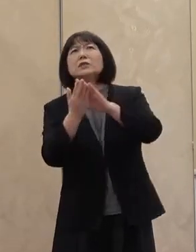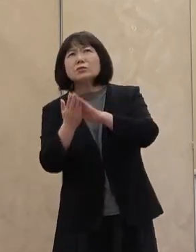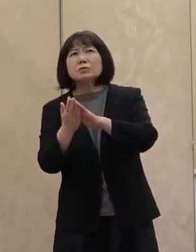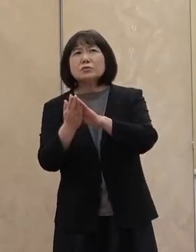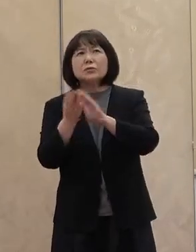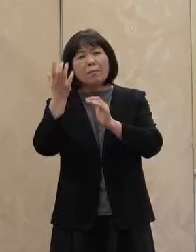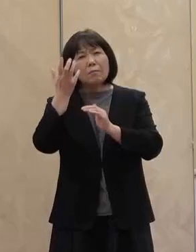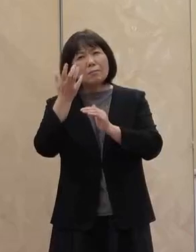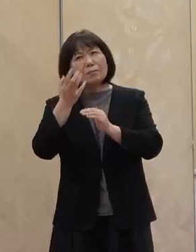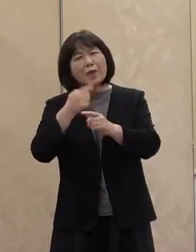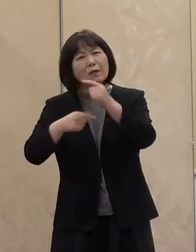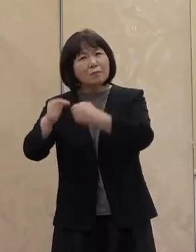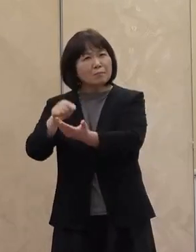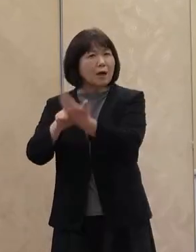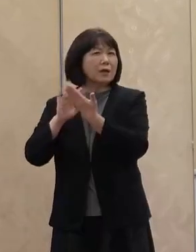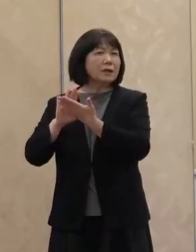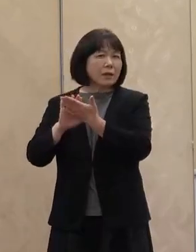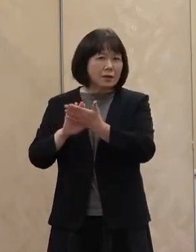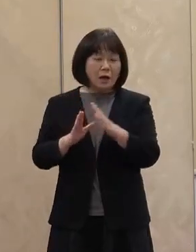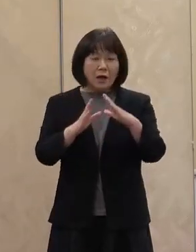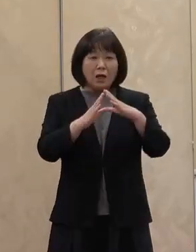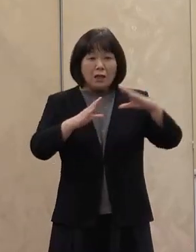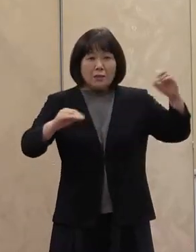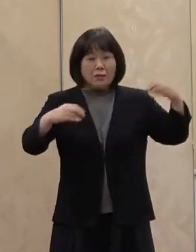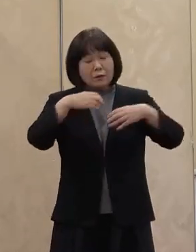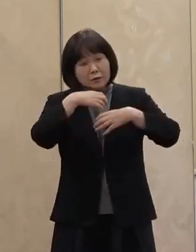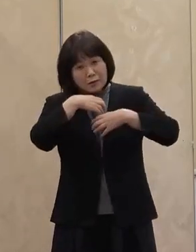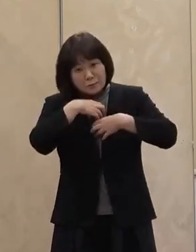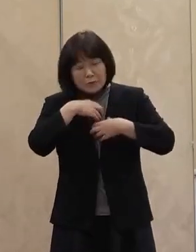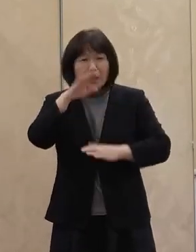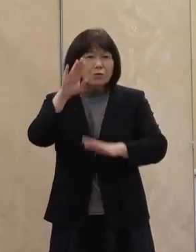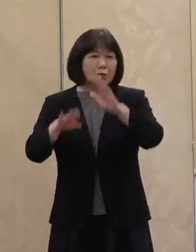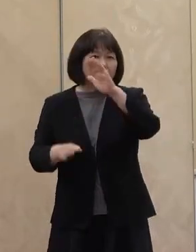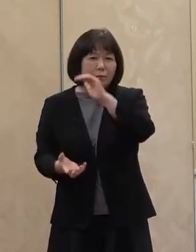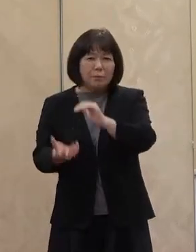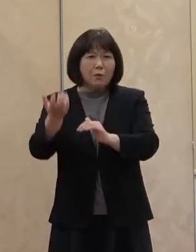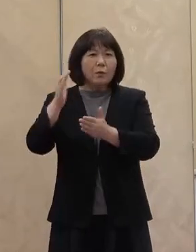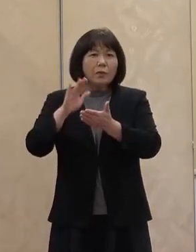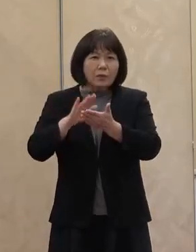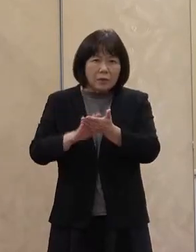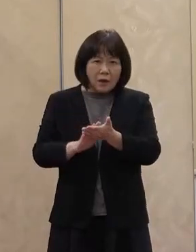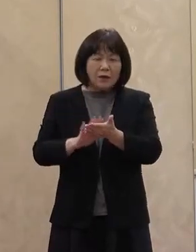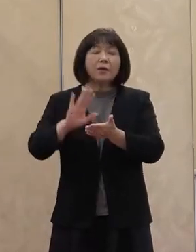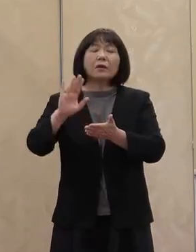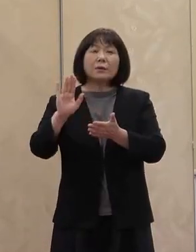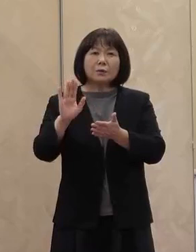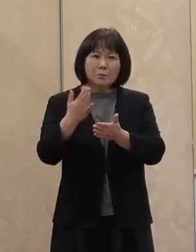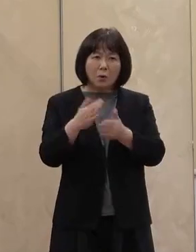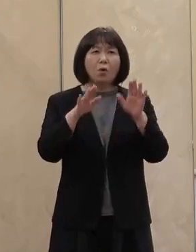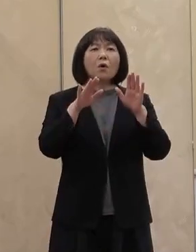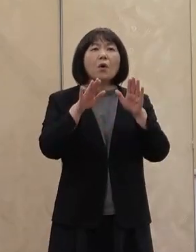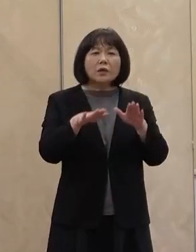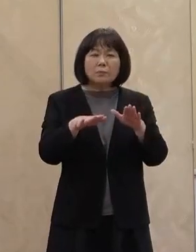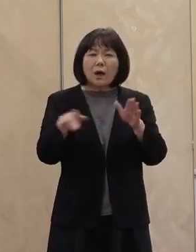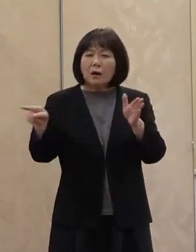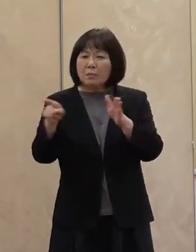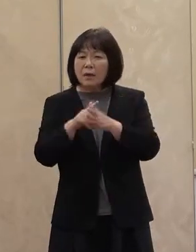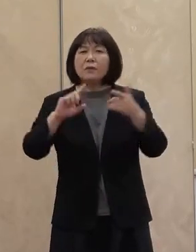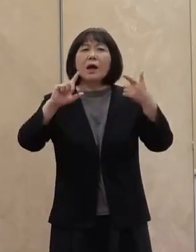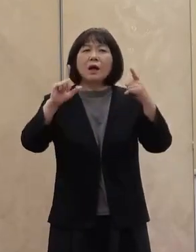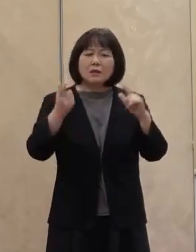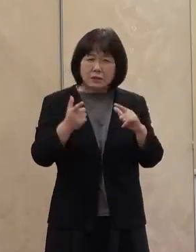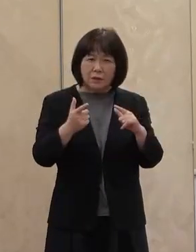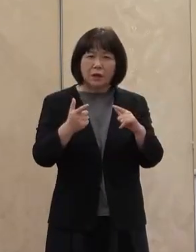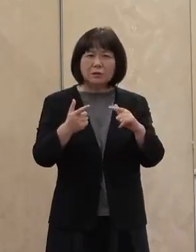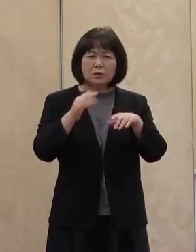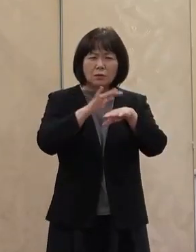国家的危機が始まった状況ですんでね、その中でやっぱり今までとは違う取り入る策